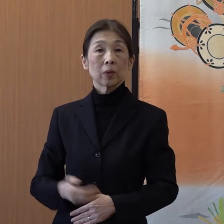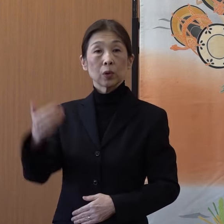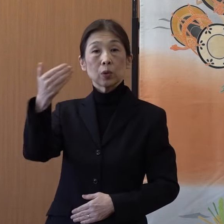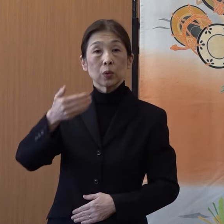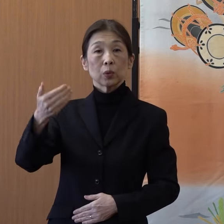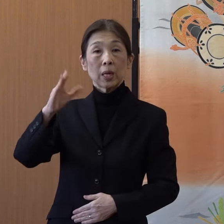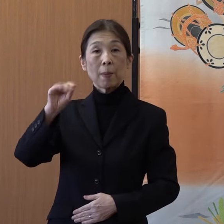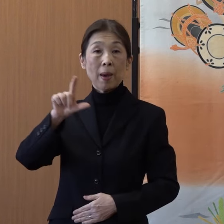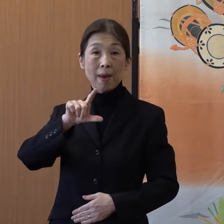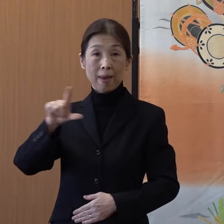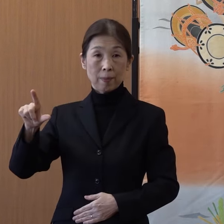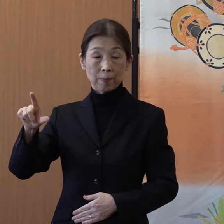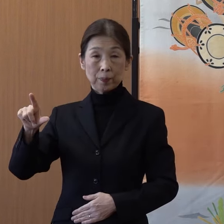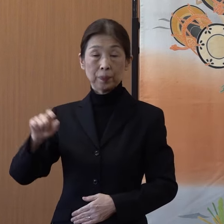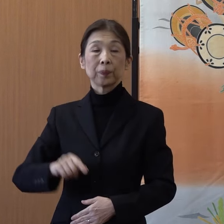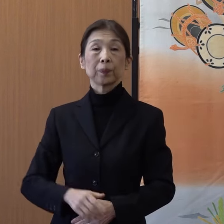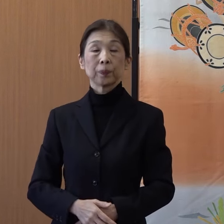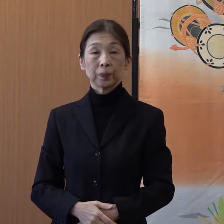9000万。